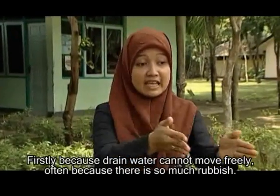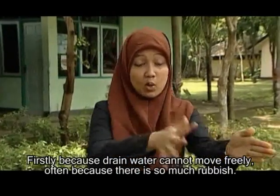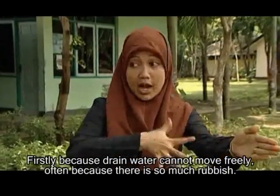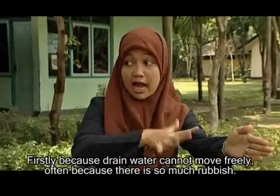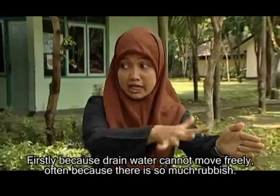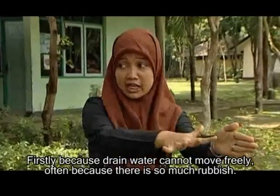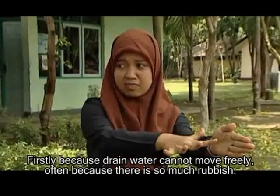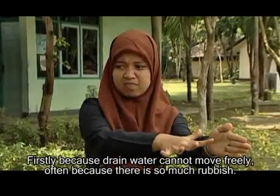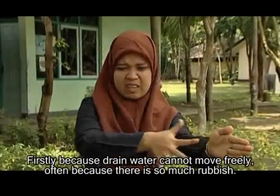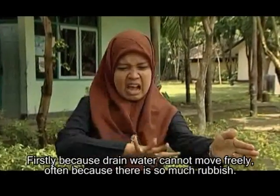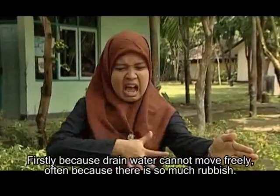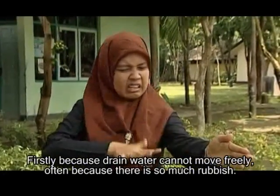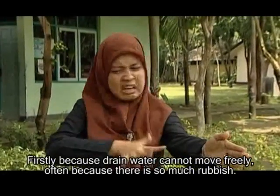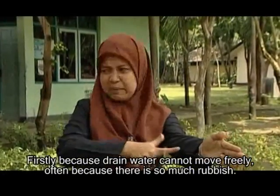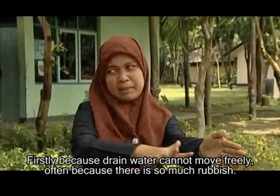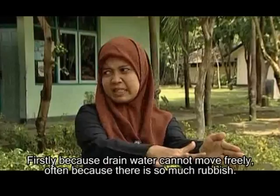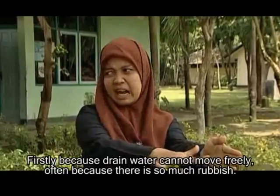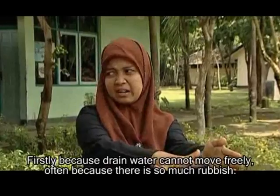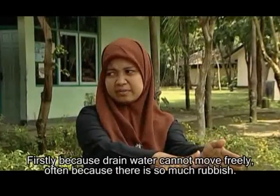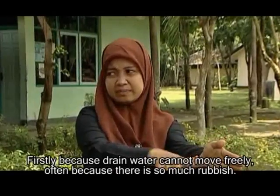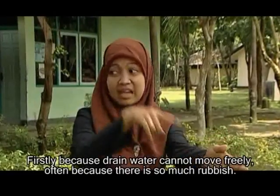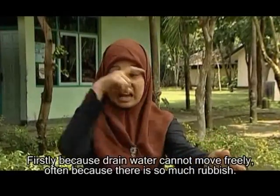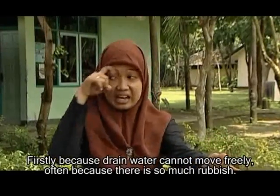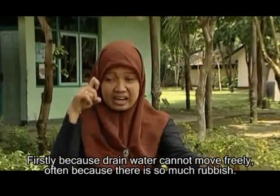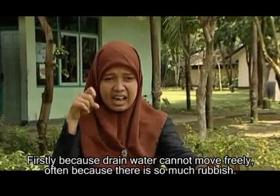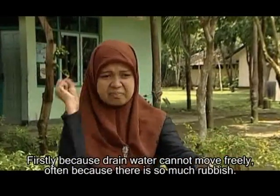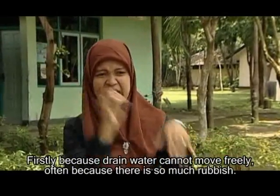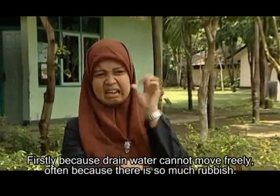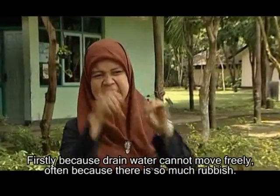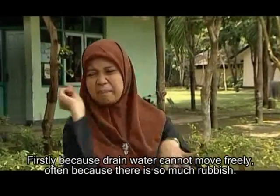saluran air tidak bisa berjalan karena ada sampah.